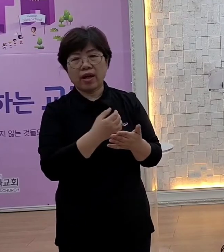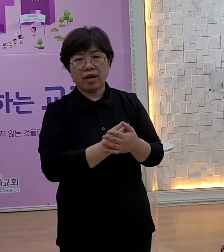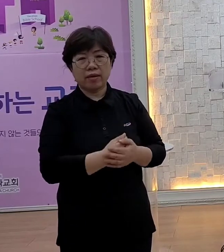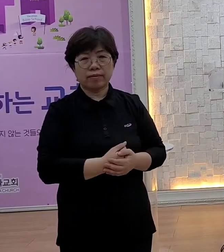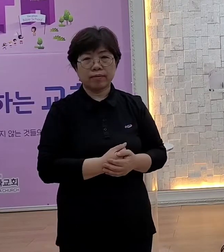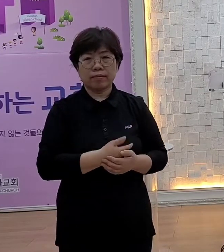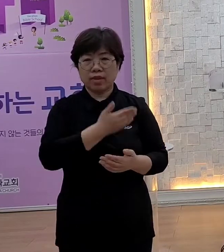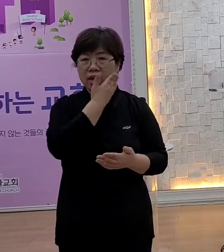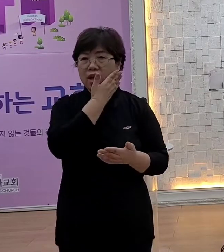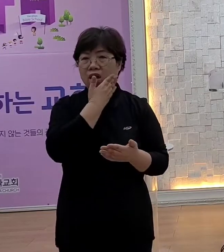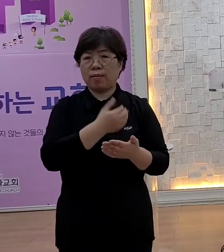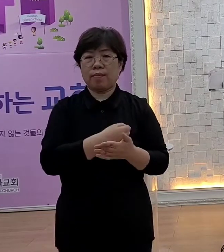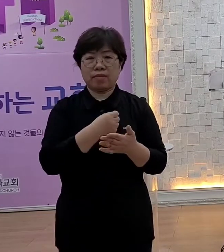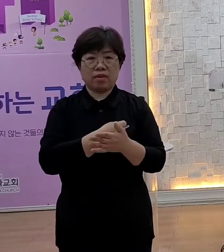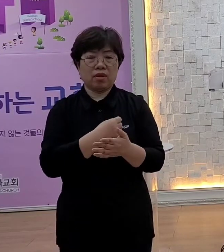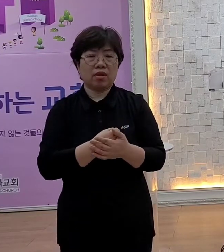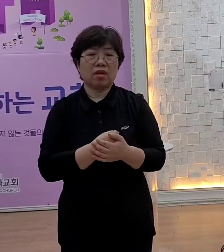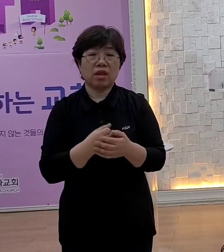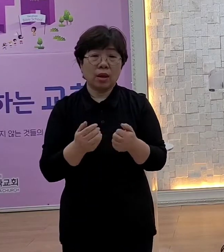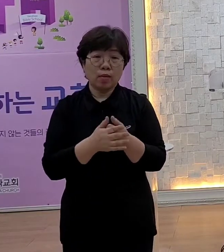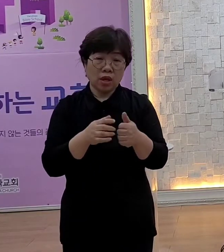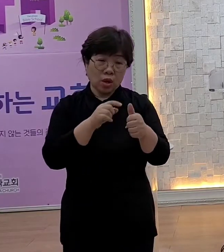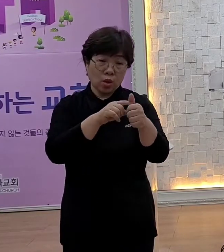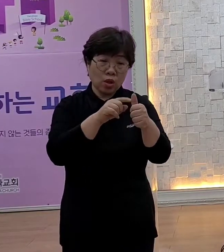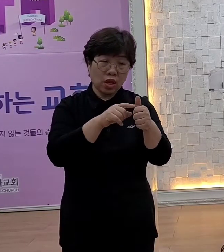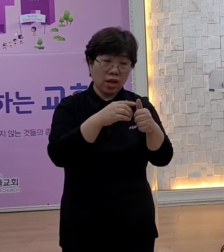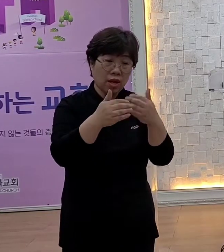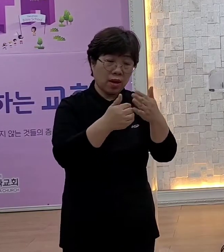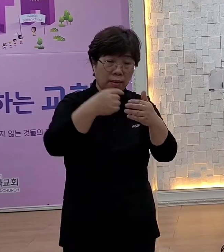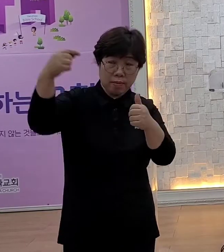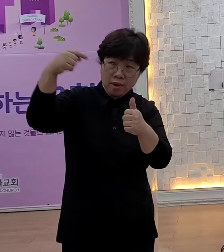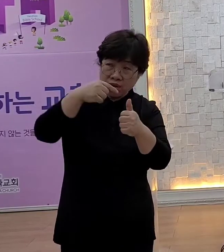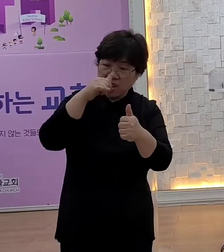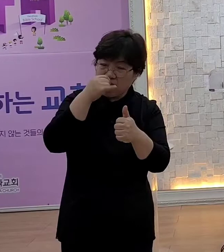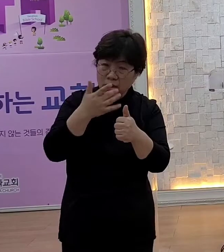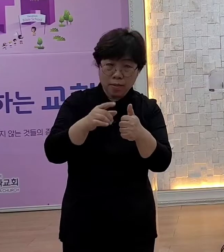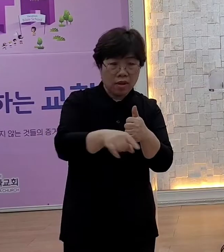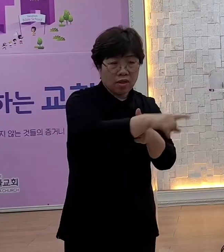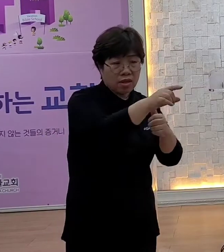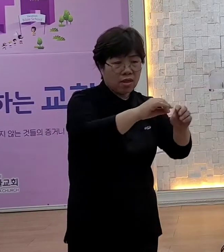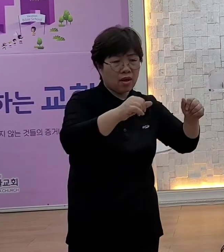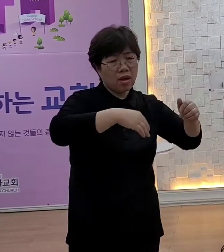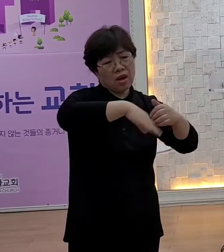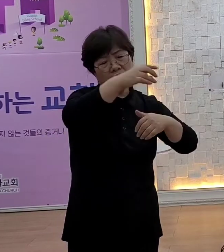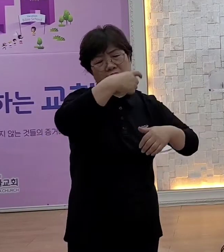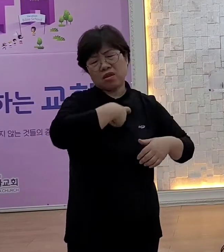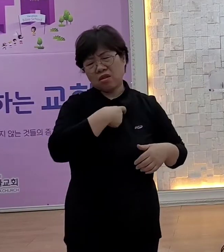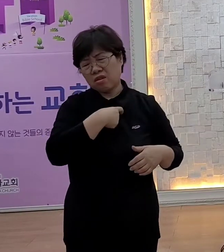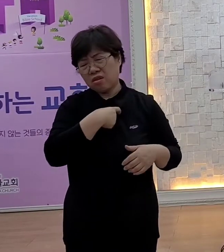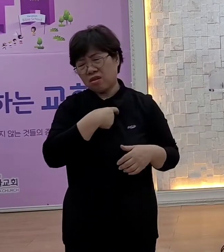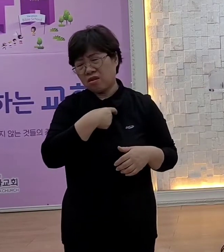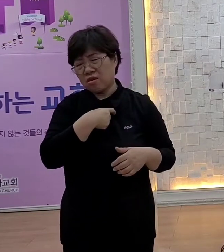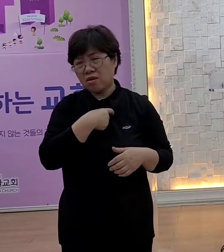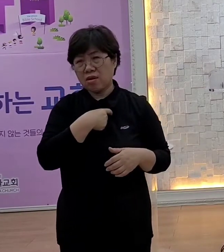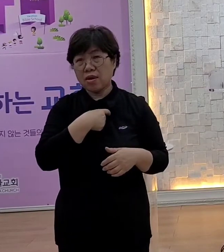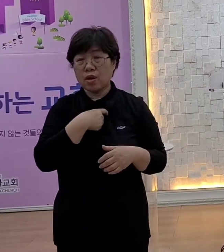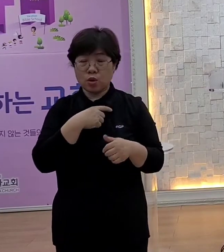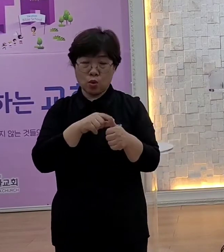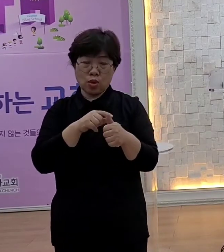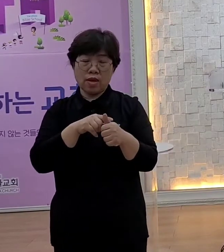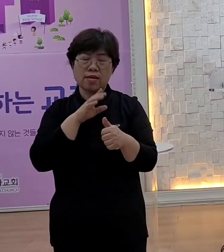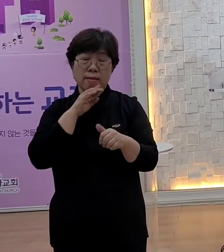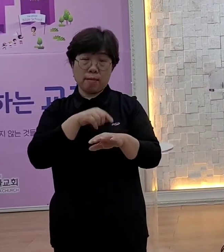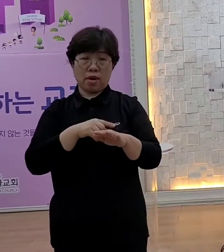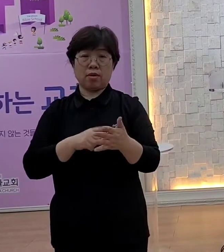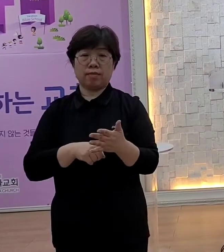그런데 그래서 전혀 이 요나는 하나님이 명령하셨지만 그 땅에 가고 싶지 않았다. 이게 진짜 요나의 진심이었어요.